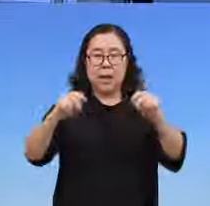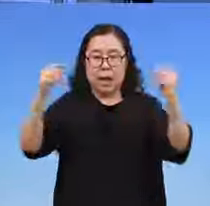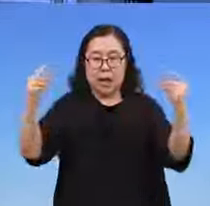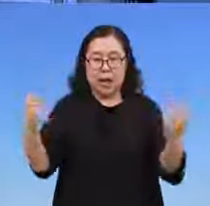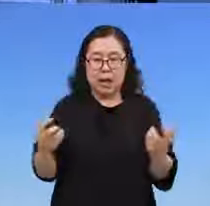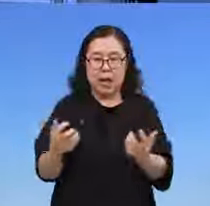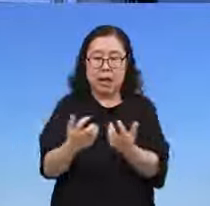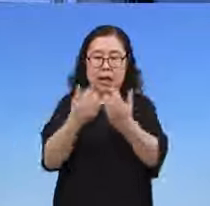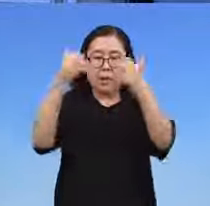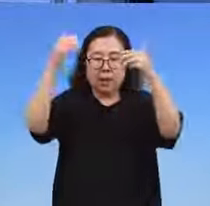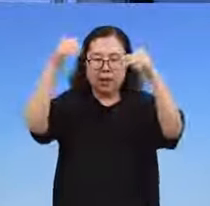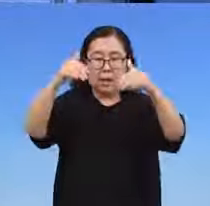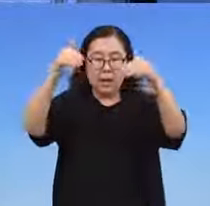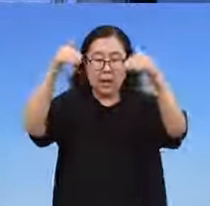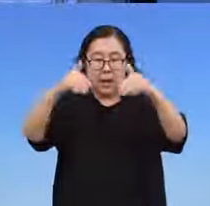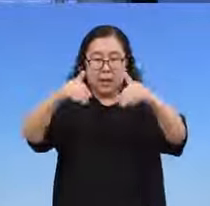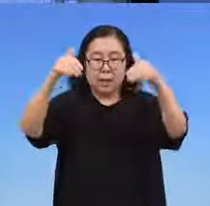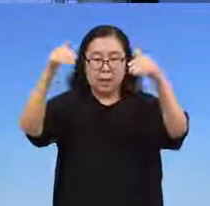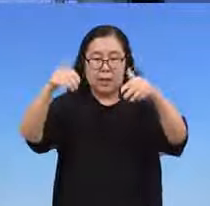내리도록